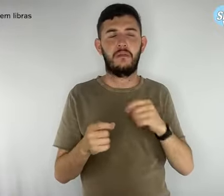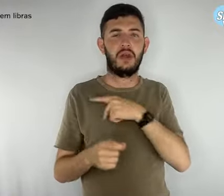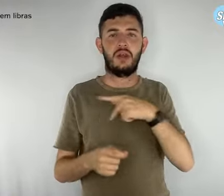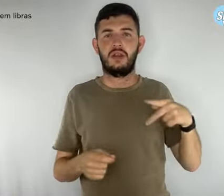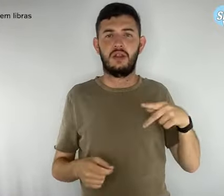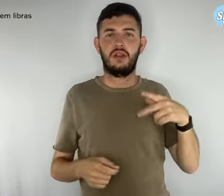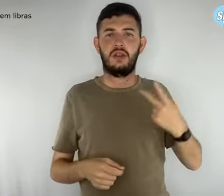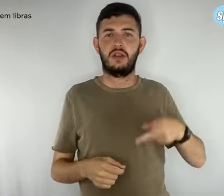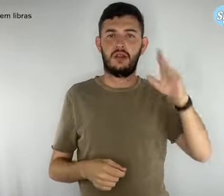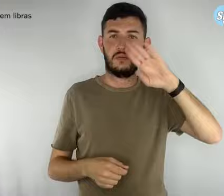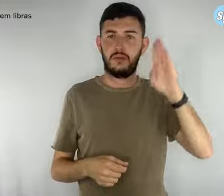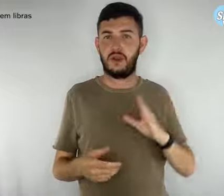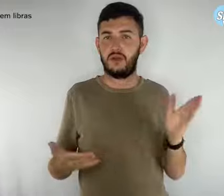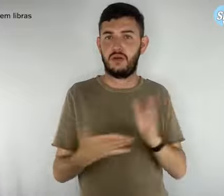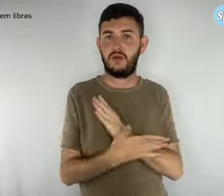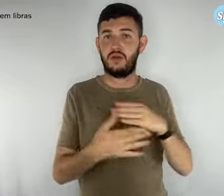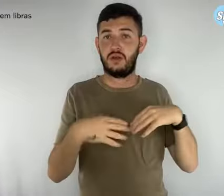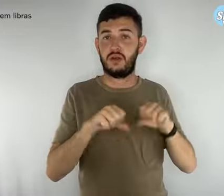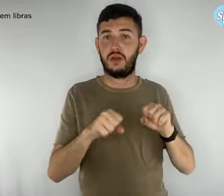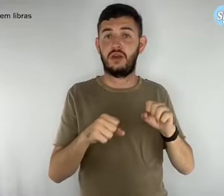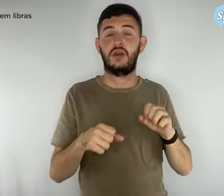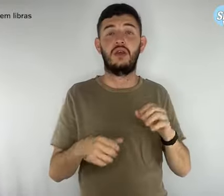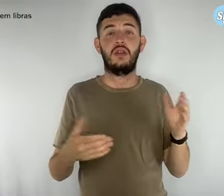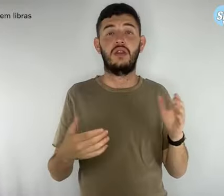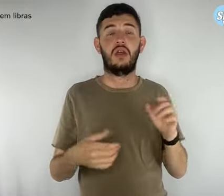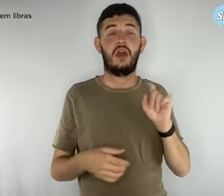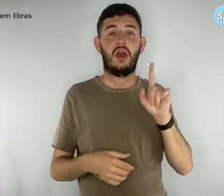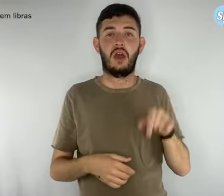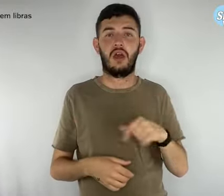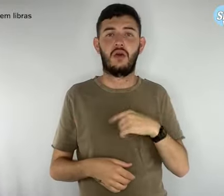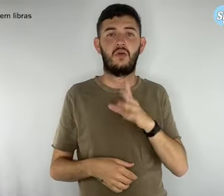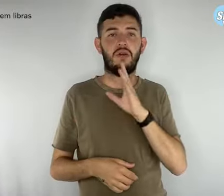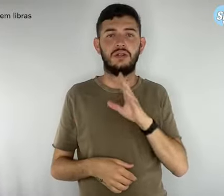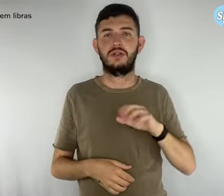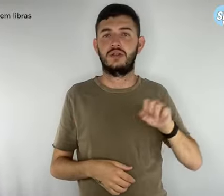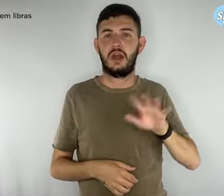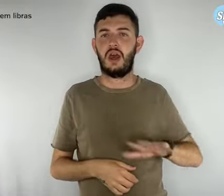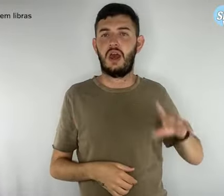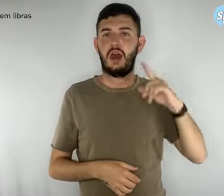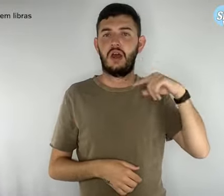República. Esse tipo de golpe é conhecido no direito como